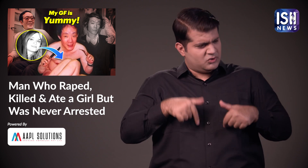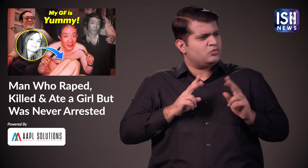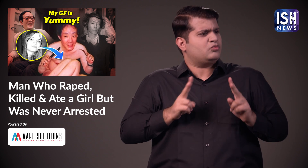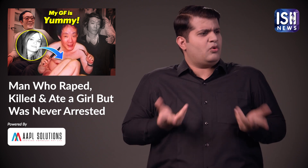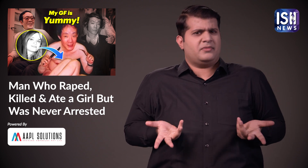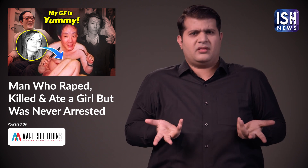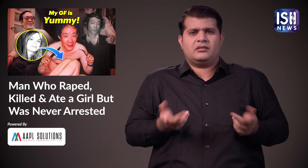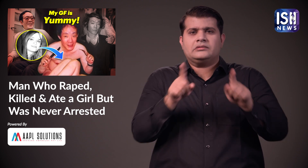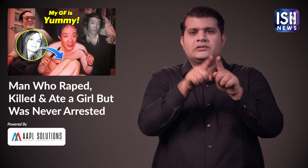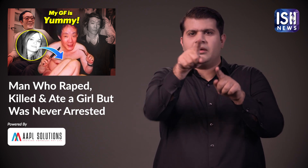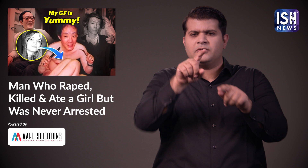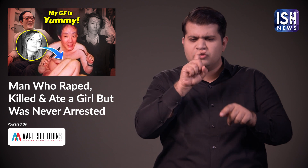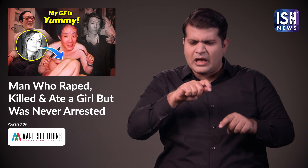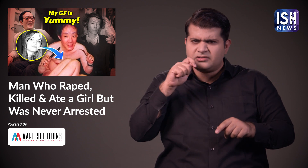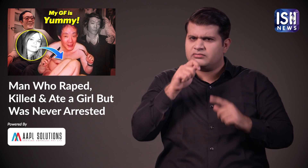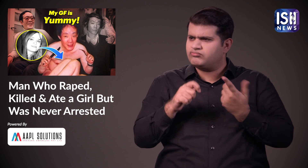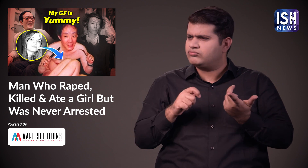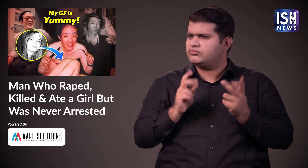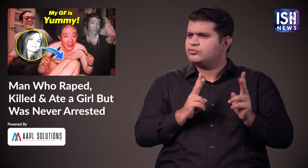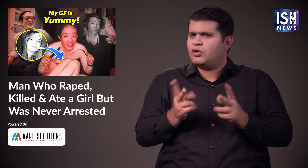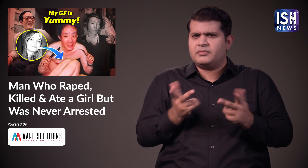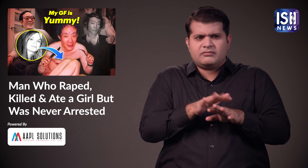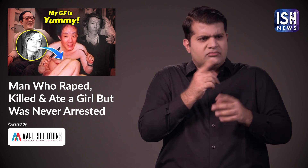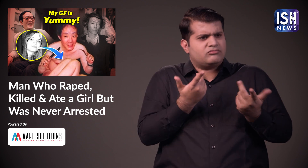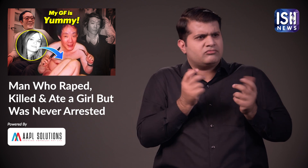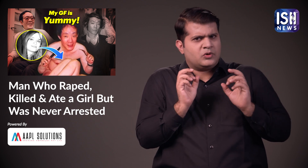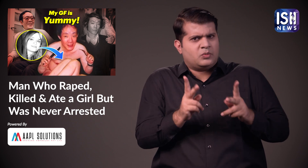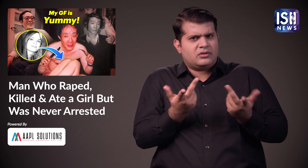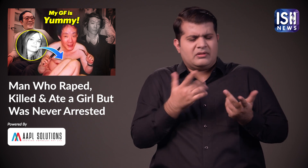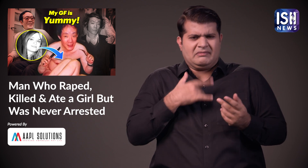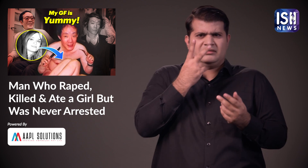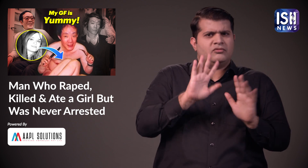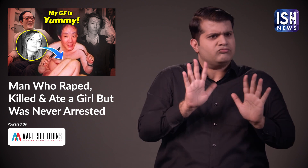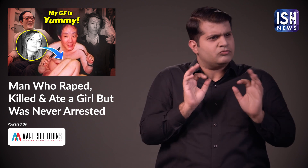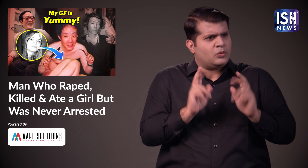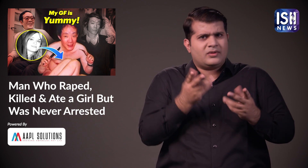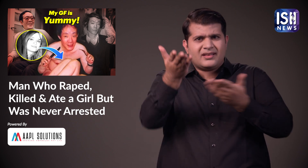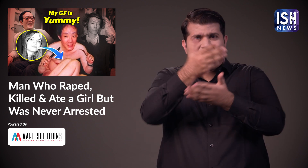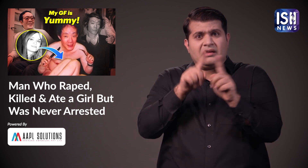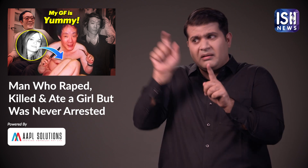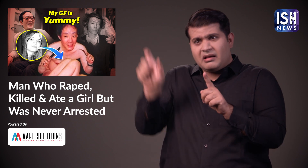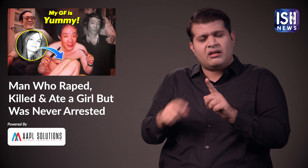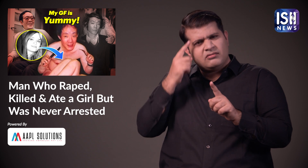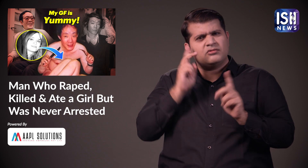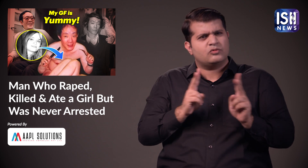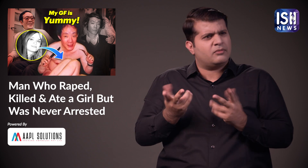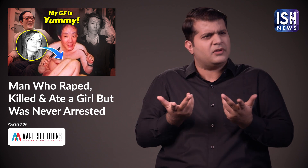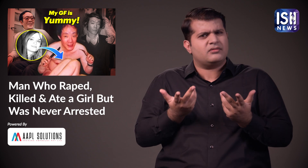अनुसार यह सामान्य था। जैसे दूसरों को चिकन या मछली खाना पसंद था, वैसे ही वह मानव मांस खाना पसंद करता